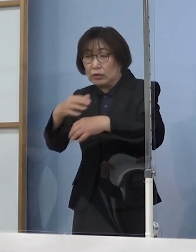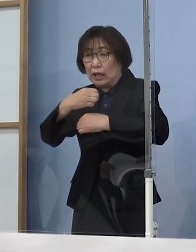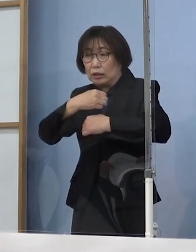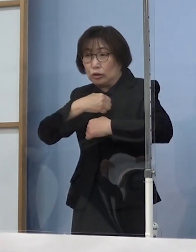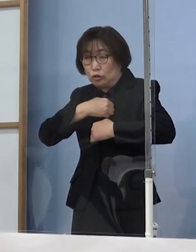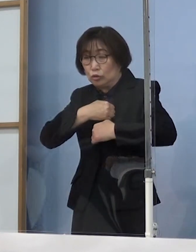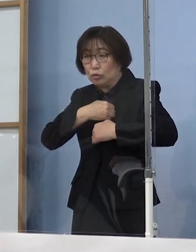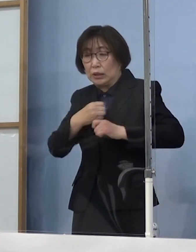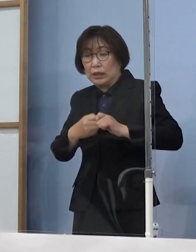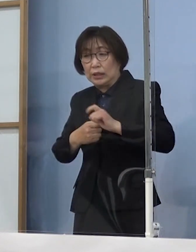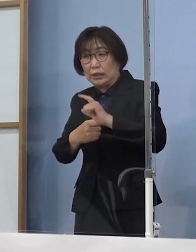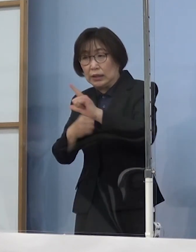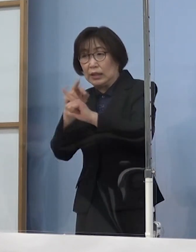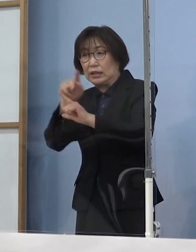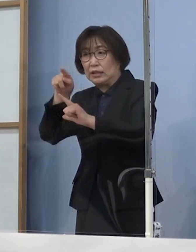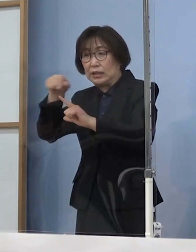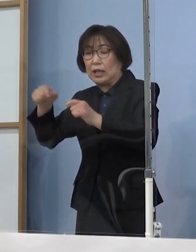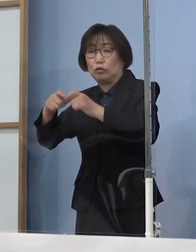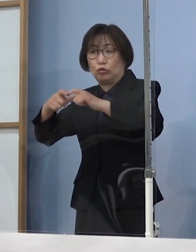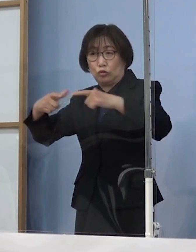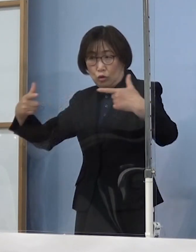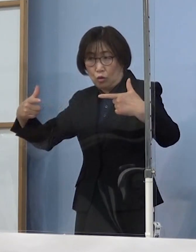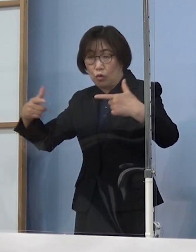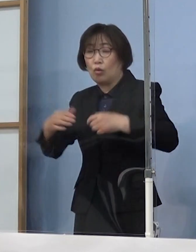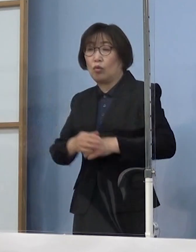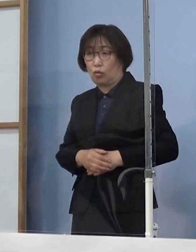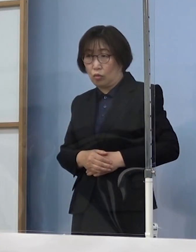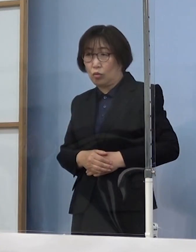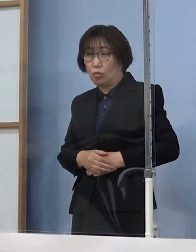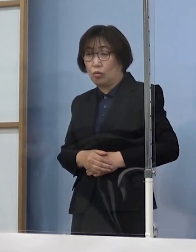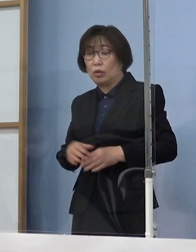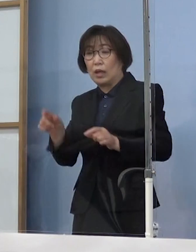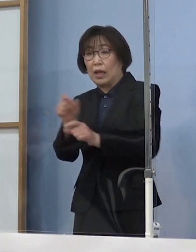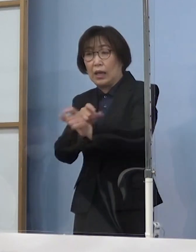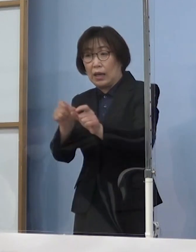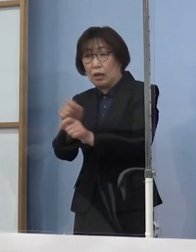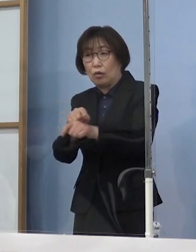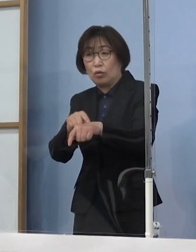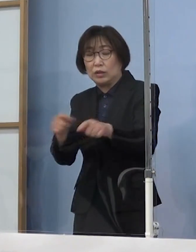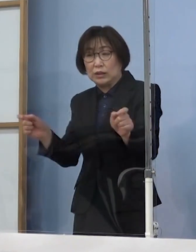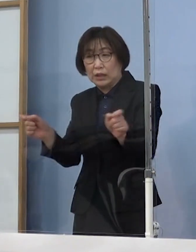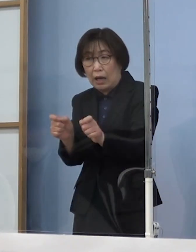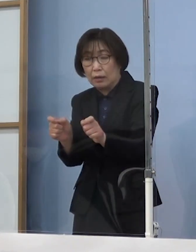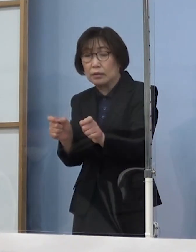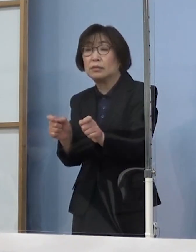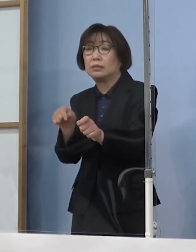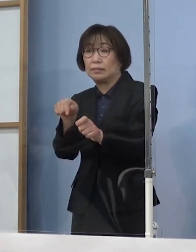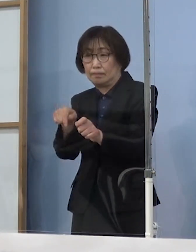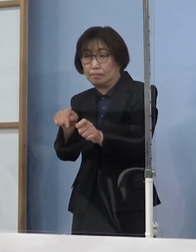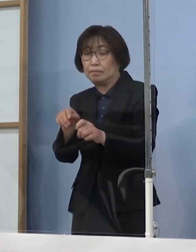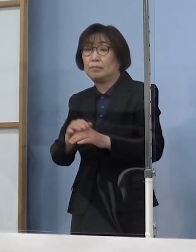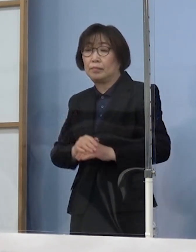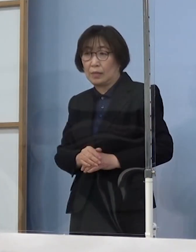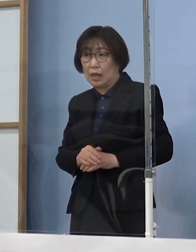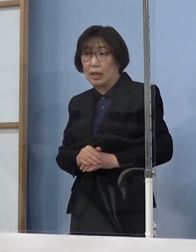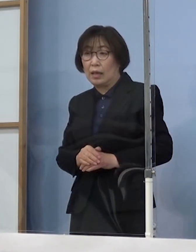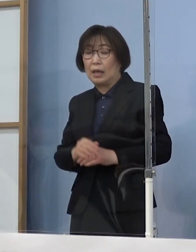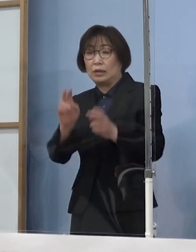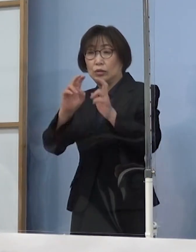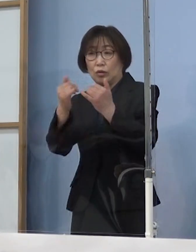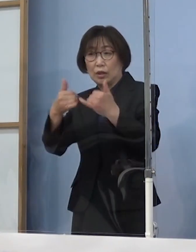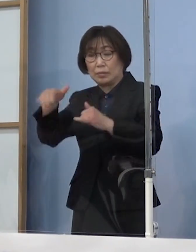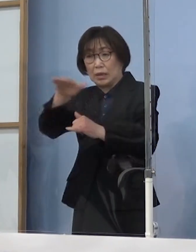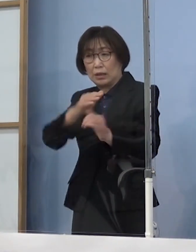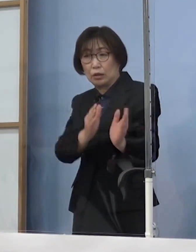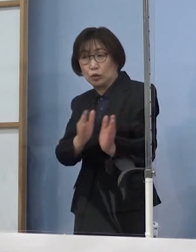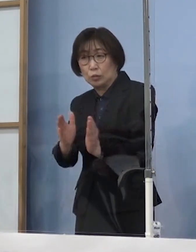をするとともに、ここで時短を決めさせていただいて、準備期間が事業者の皆さん方必要となりますので、4